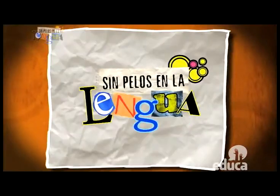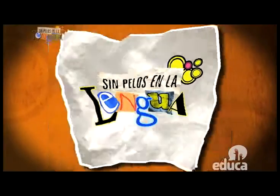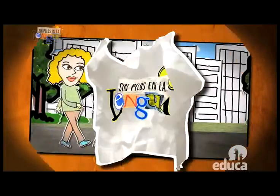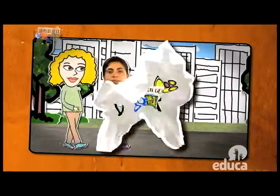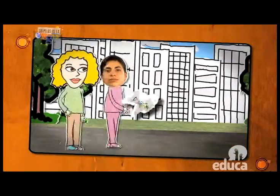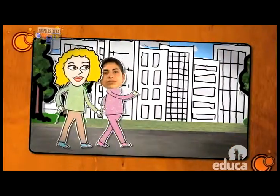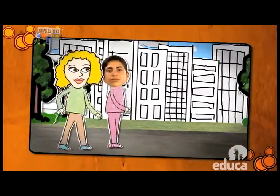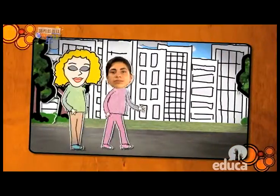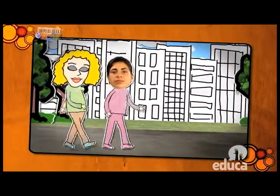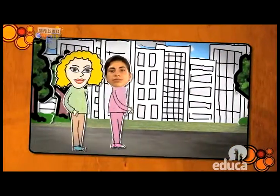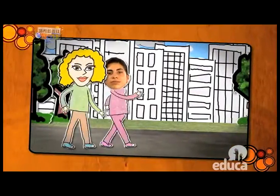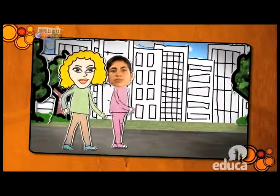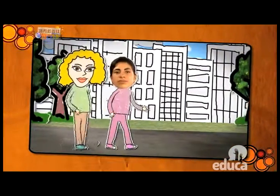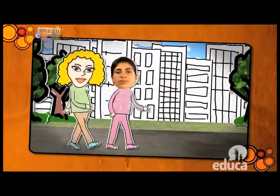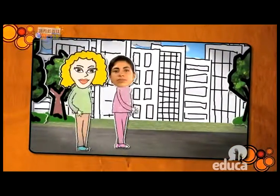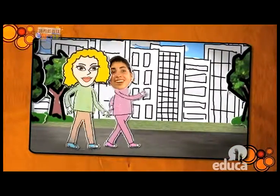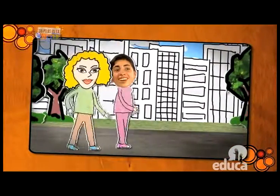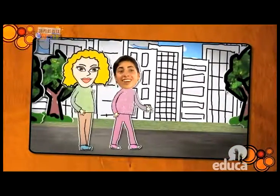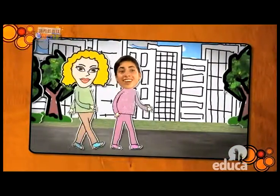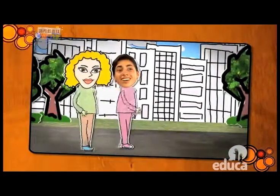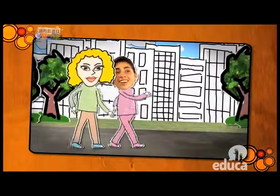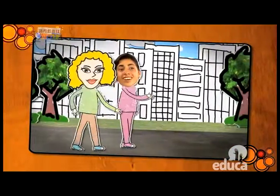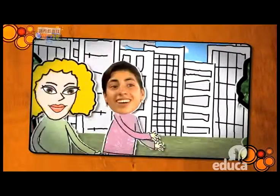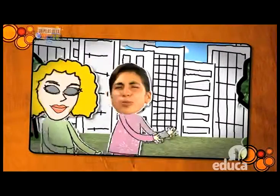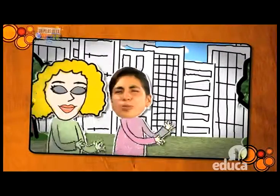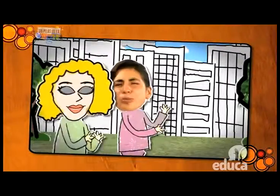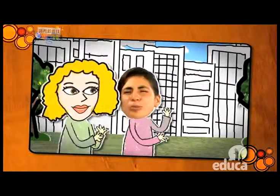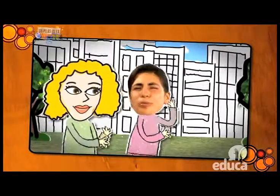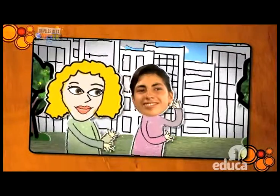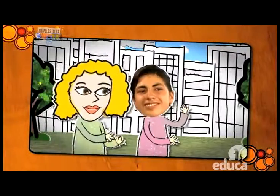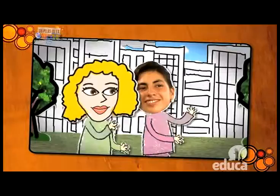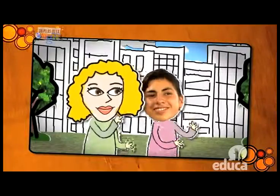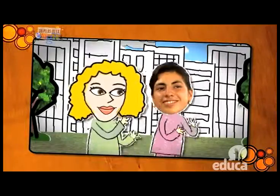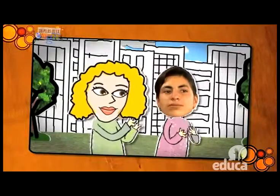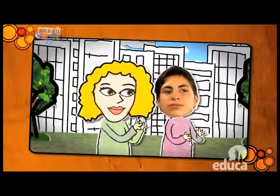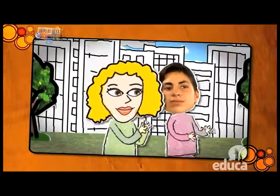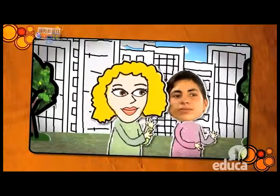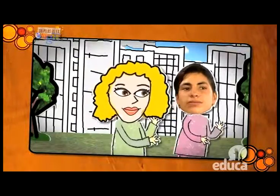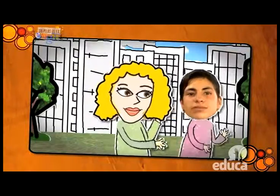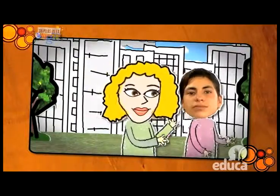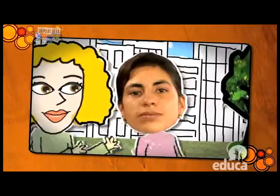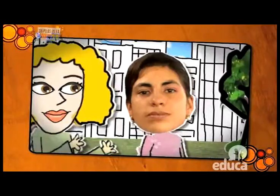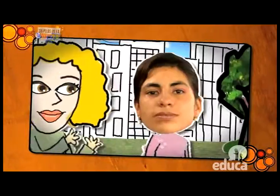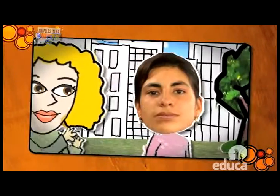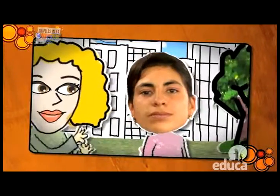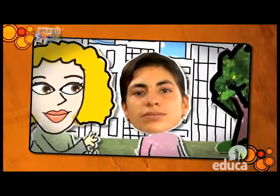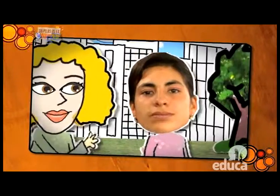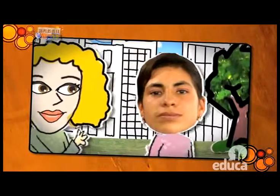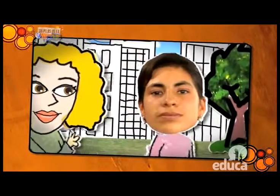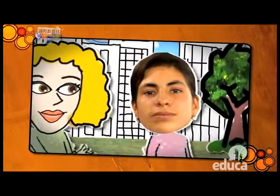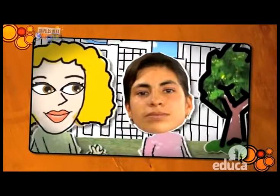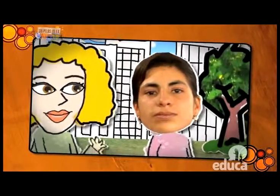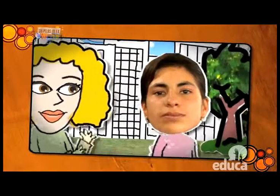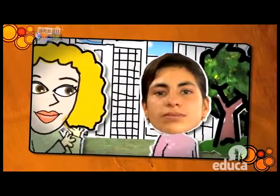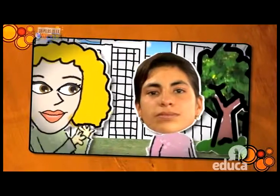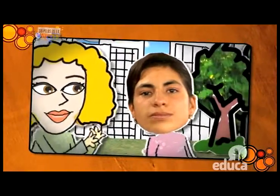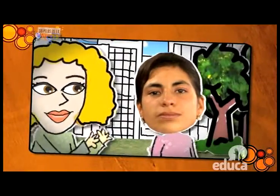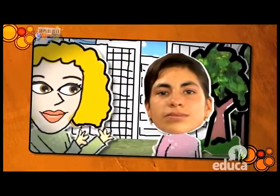Un día iba caminando muy animada charlando en lengua de señas con una amiga. Y por eso de estar prestando atención a lo que ella me decía, me